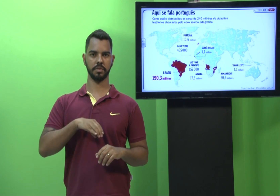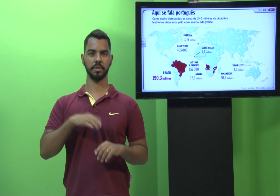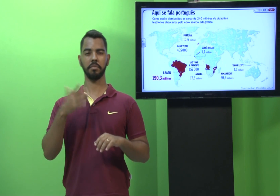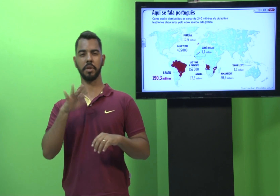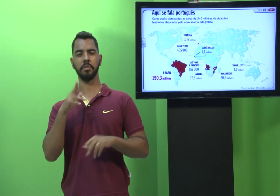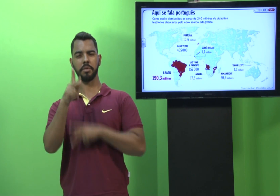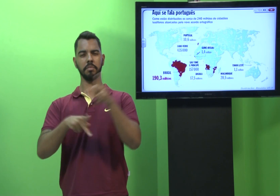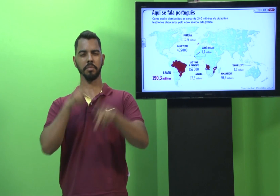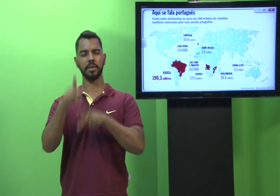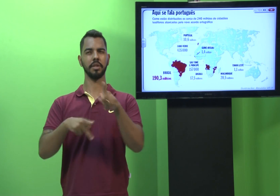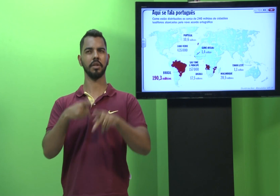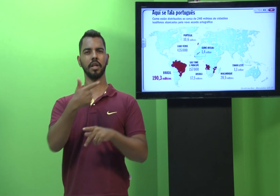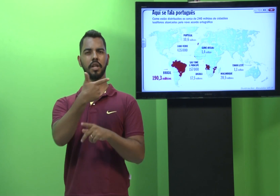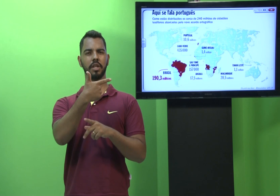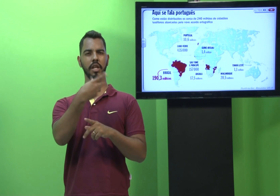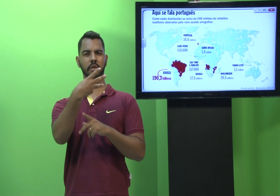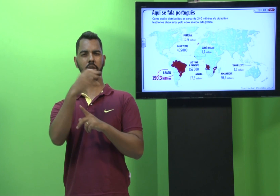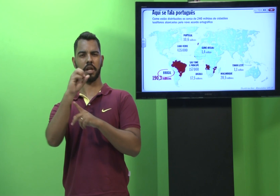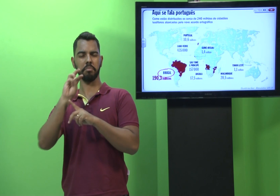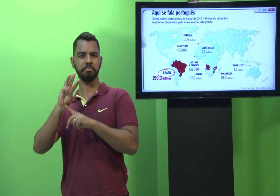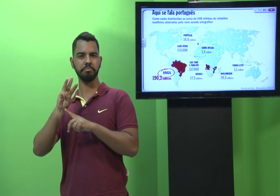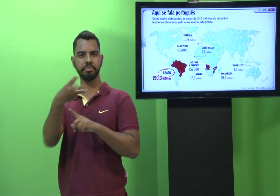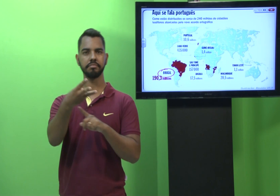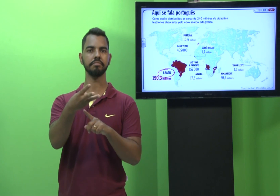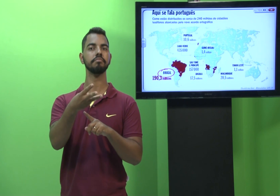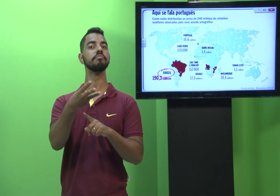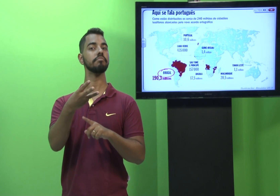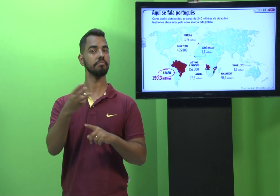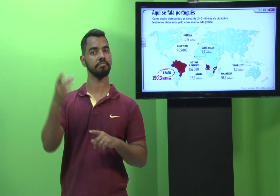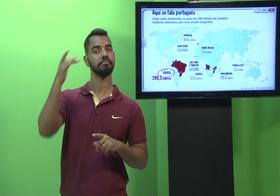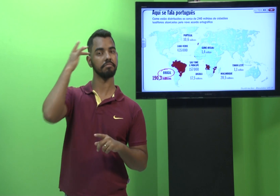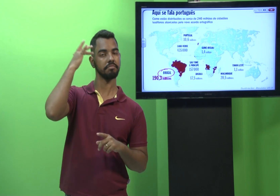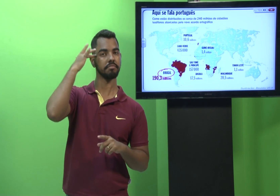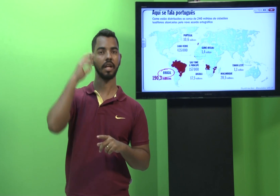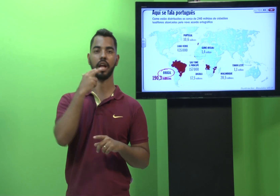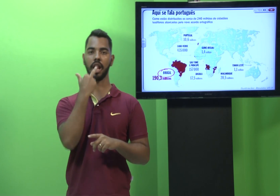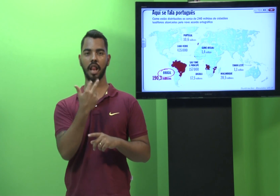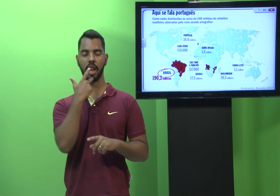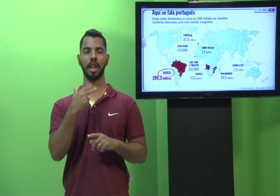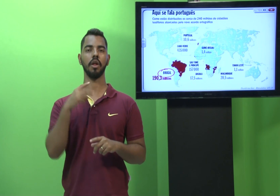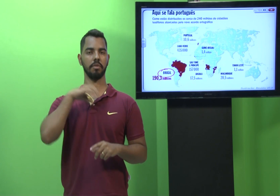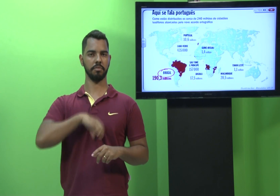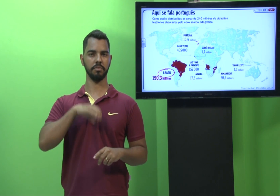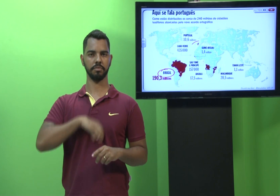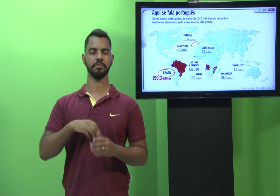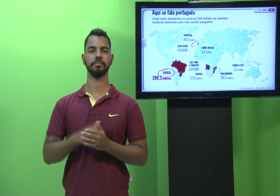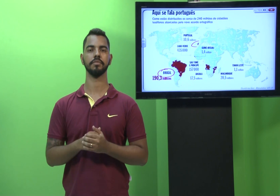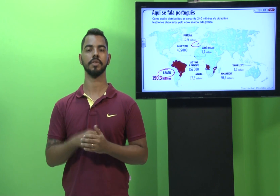portuguesa. Aqui na América nós temos o Brasil, temos